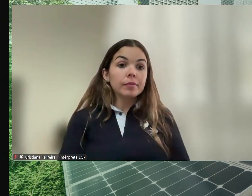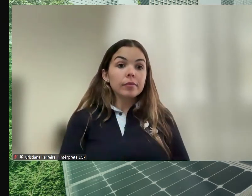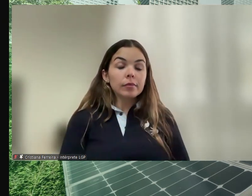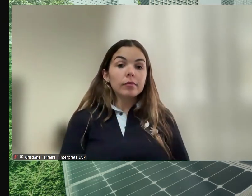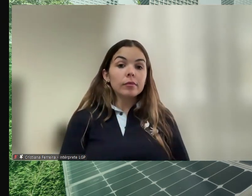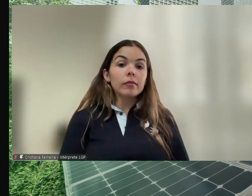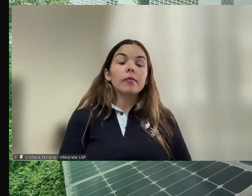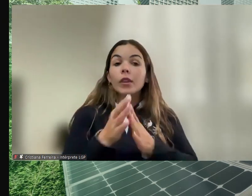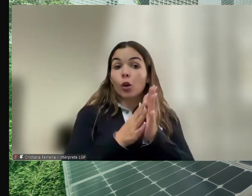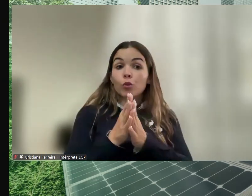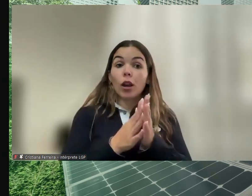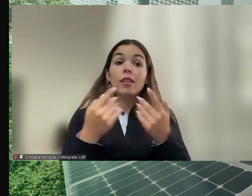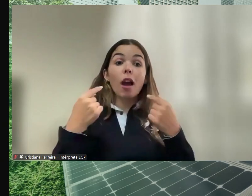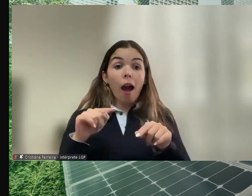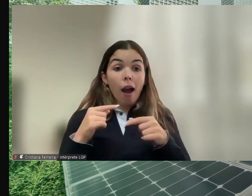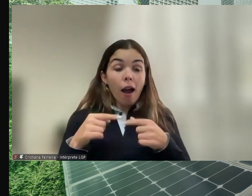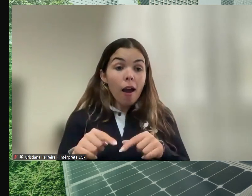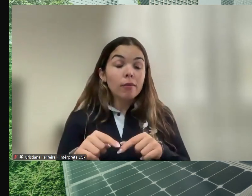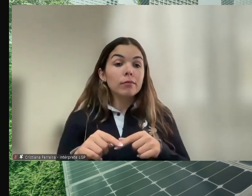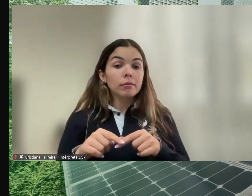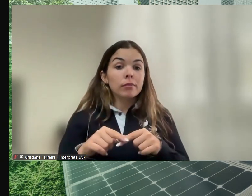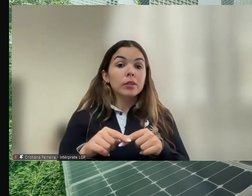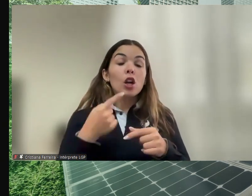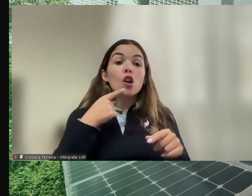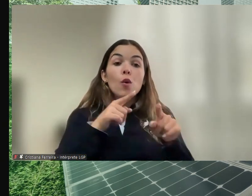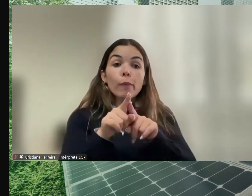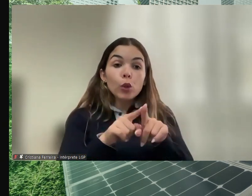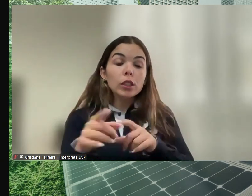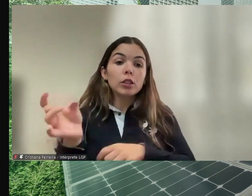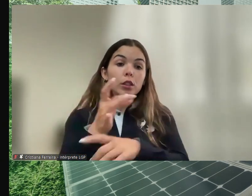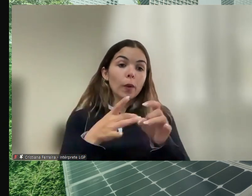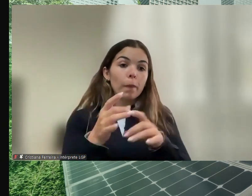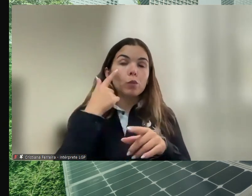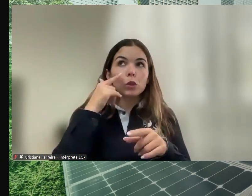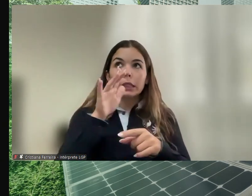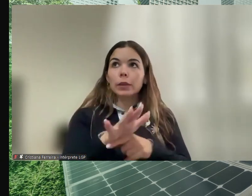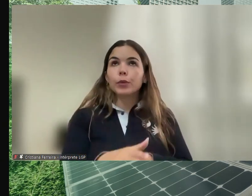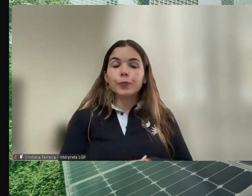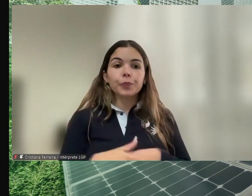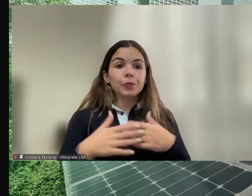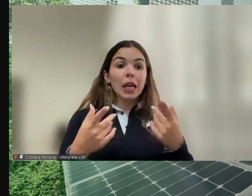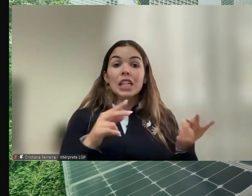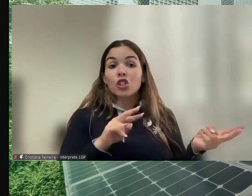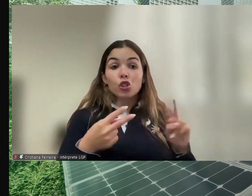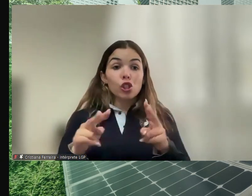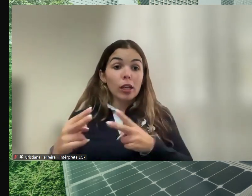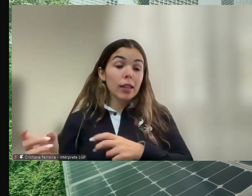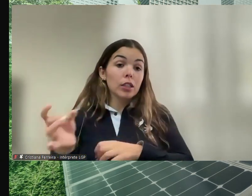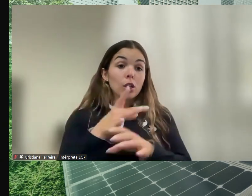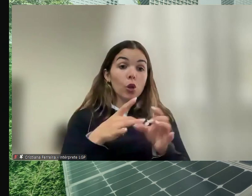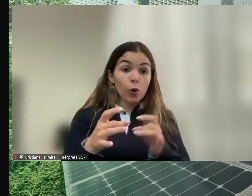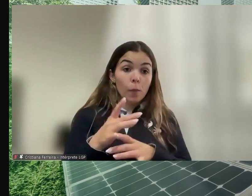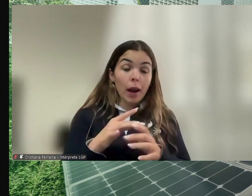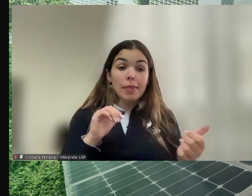as oportunidades existem e estão captadas em políticas europeias. Por exemplo, dou aqui o exemplo da Estratégia Europeia para a